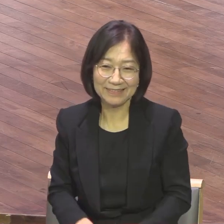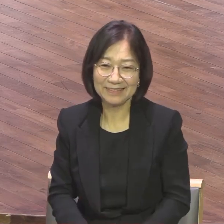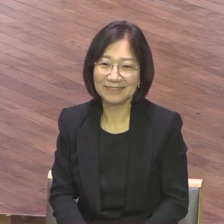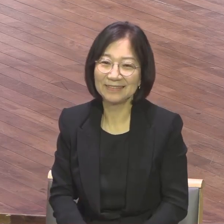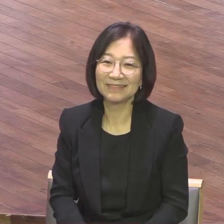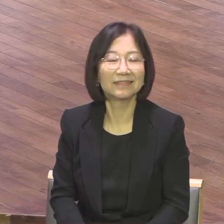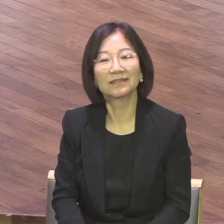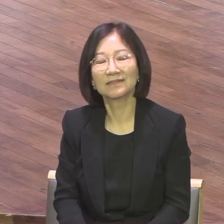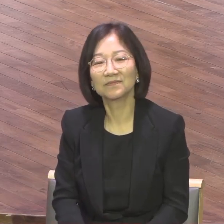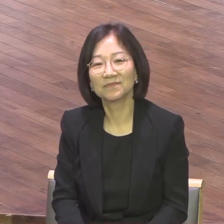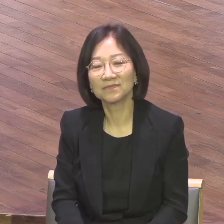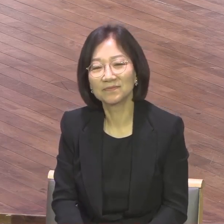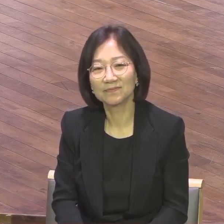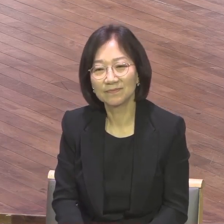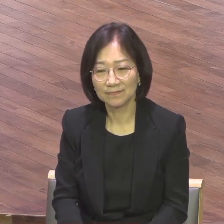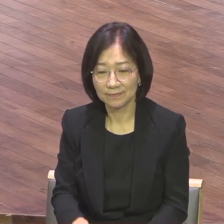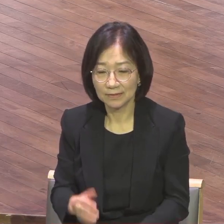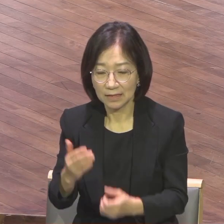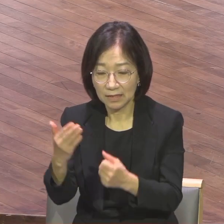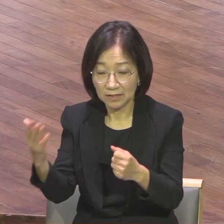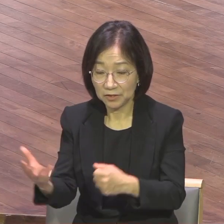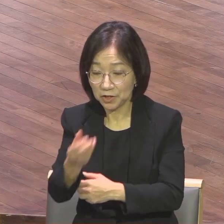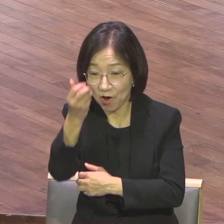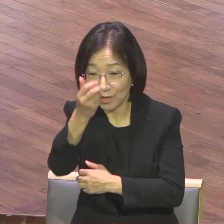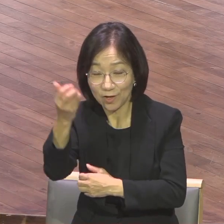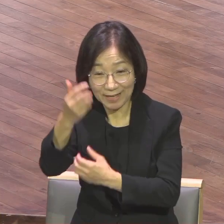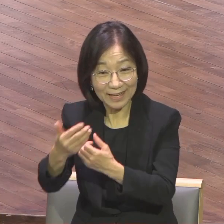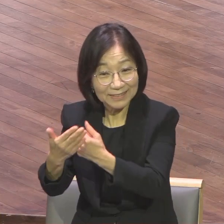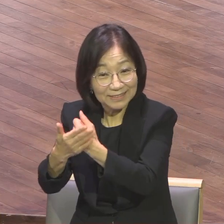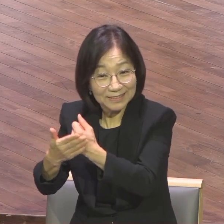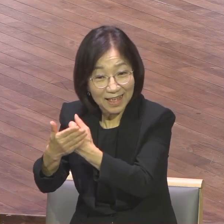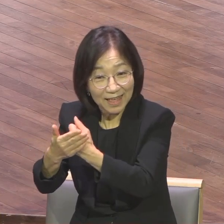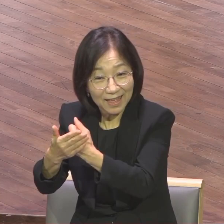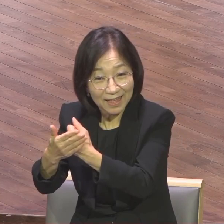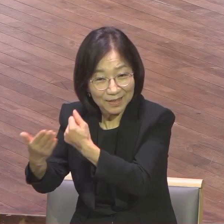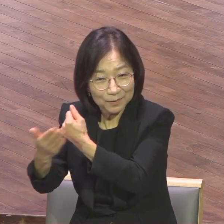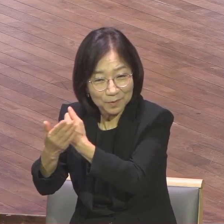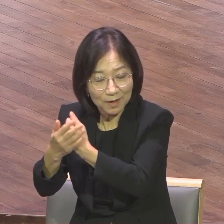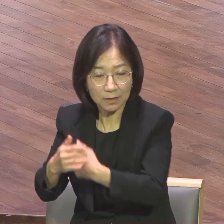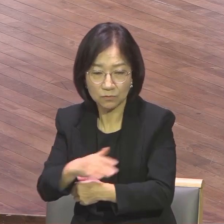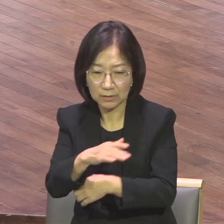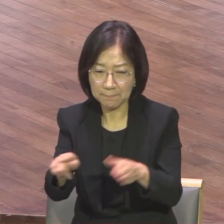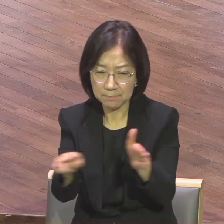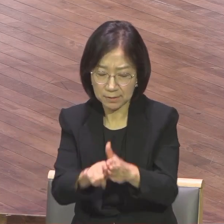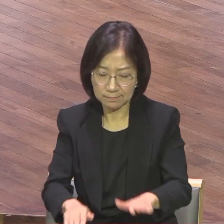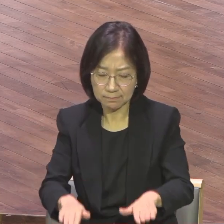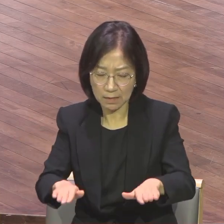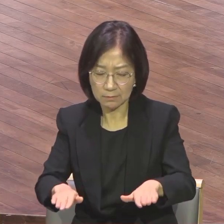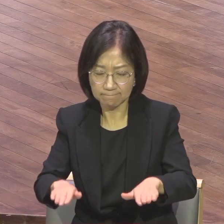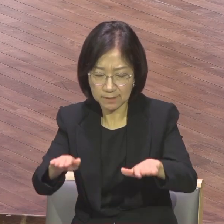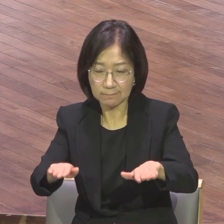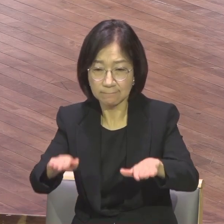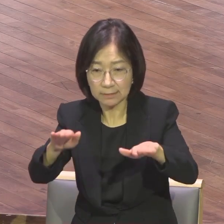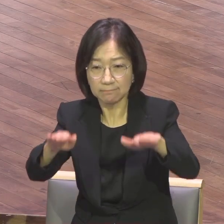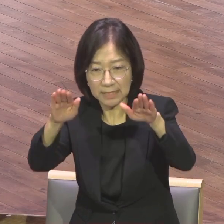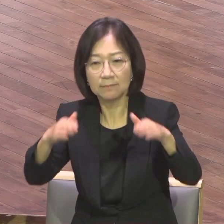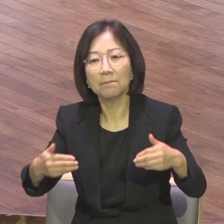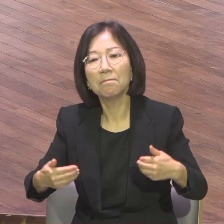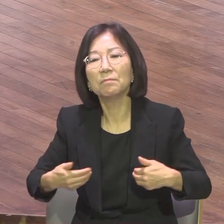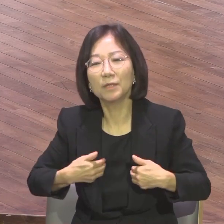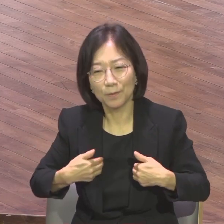성령의 은혜 가운데 우리 믿음이 계속적으로 뭐요? 무슨 말입니까? 성장해야 된다. 성장하라.